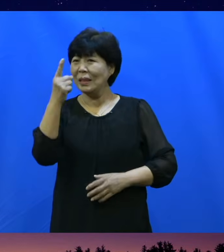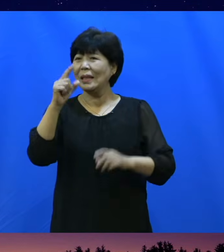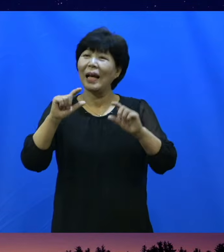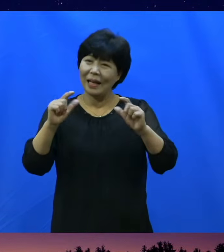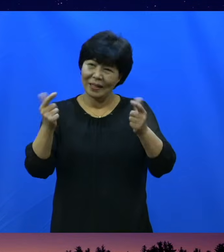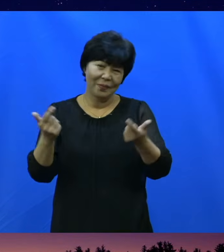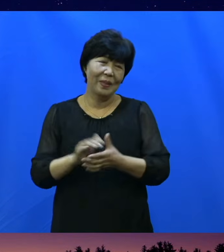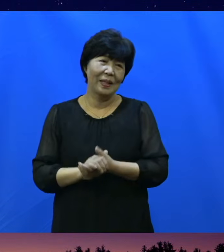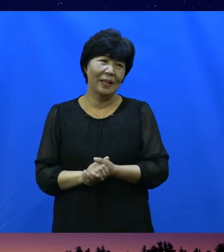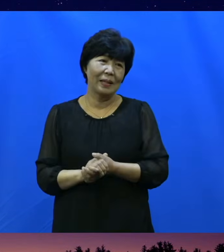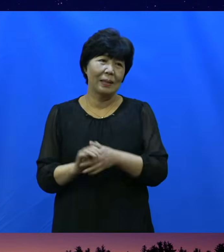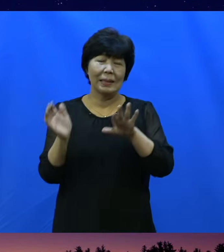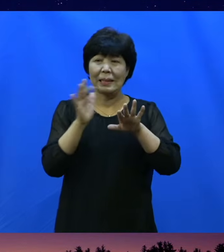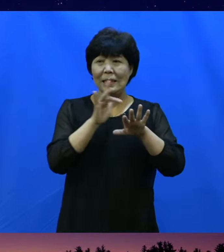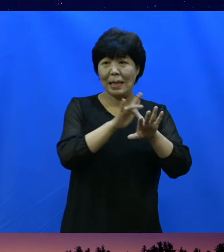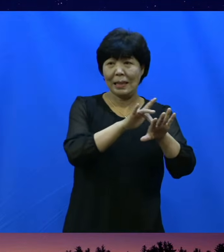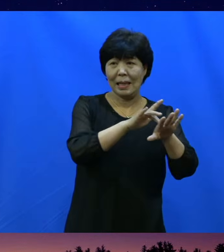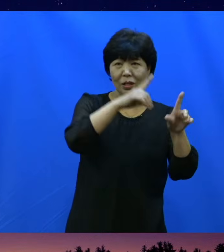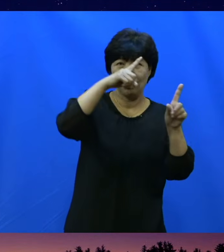사탄의 말을 믿지 마세요.